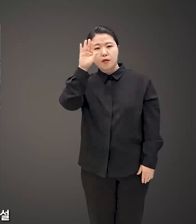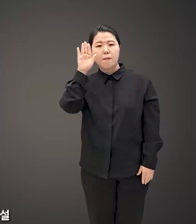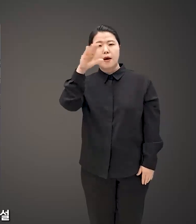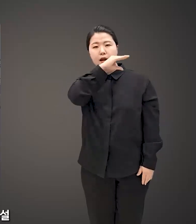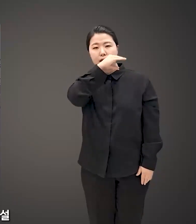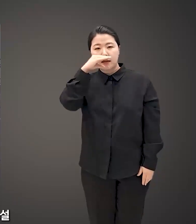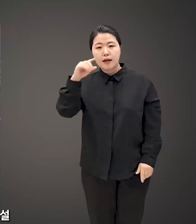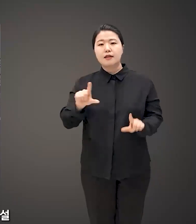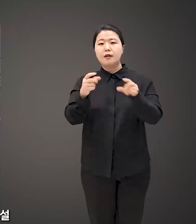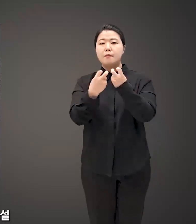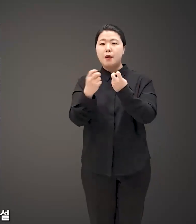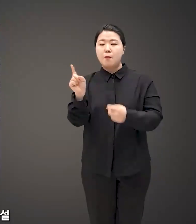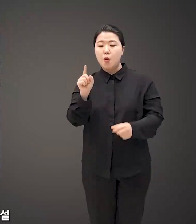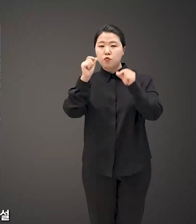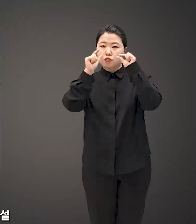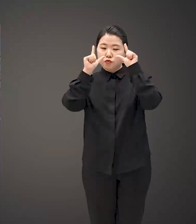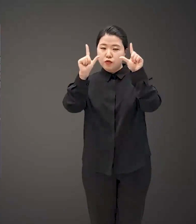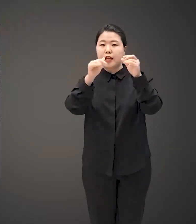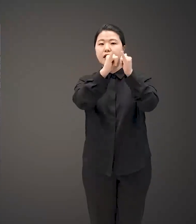하는지 제시한 역사소설.